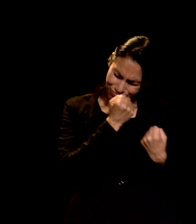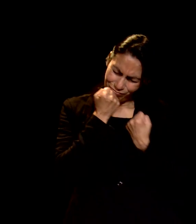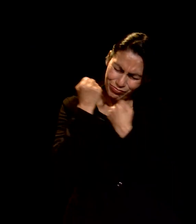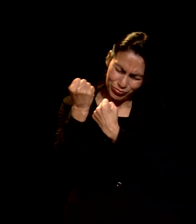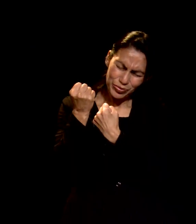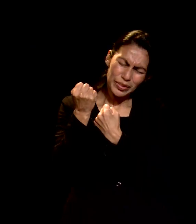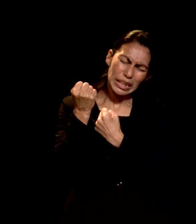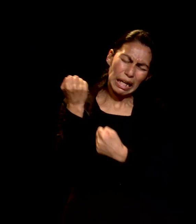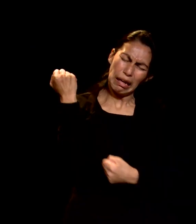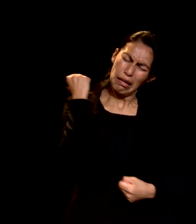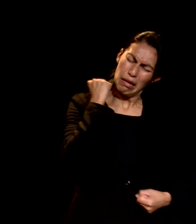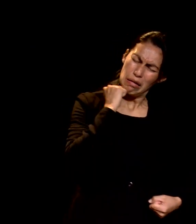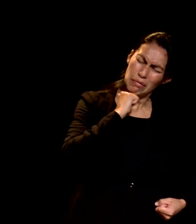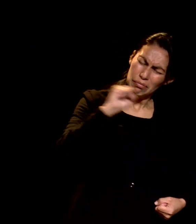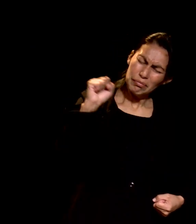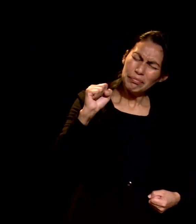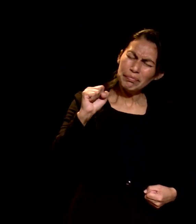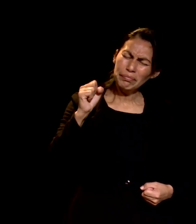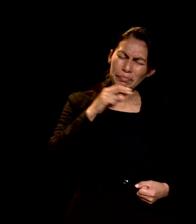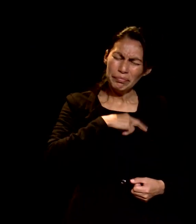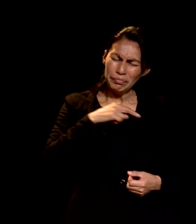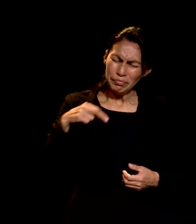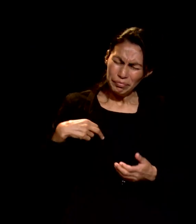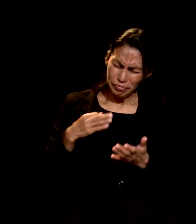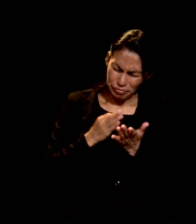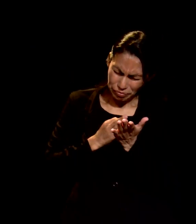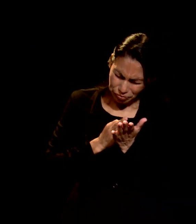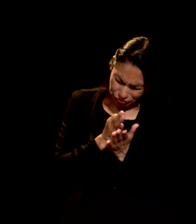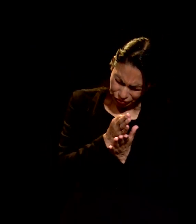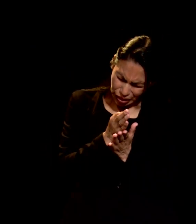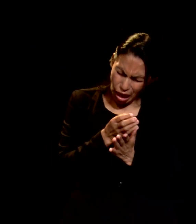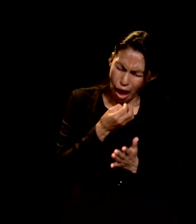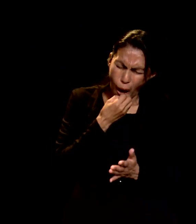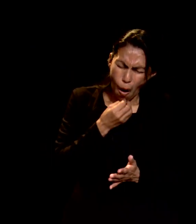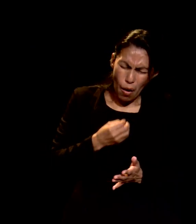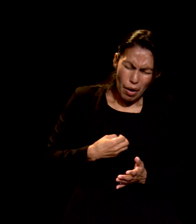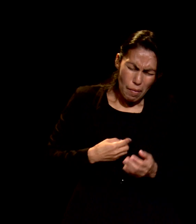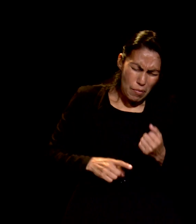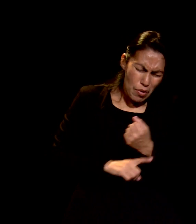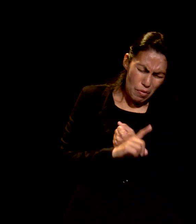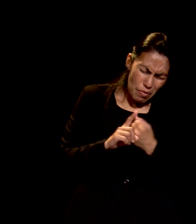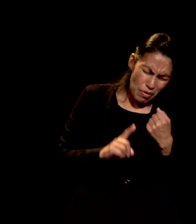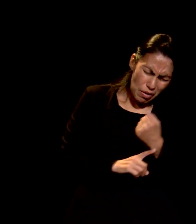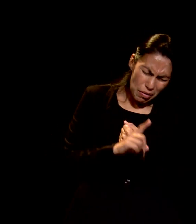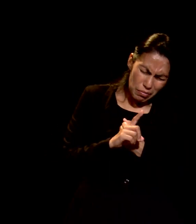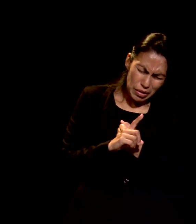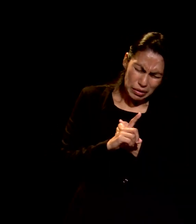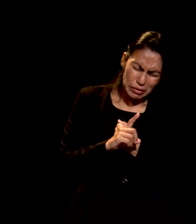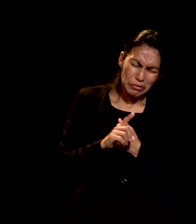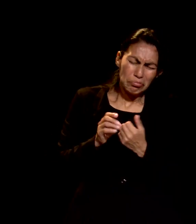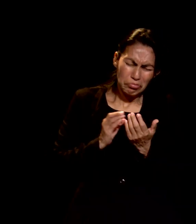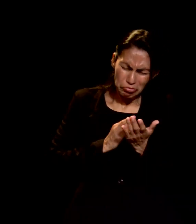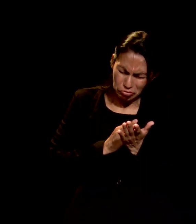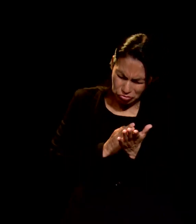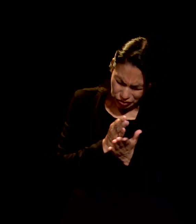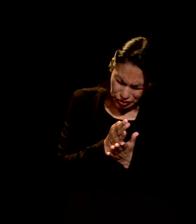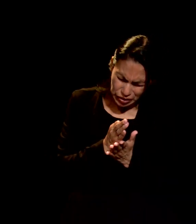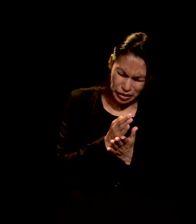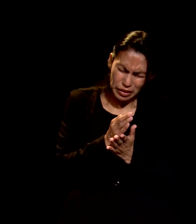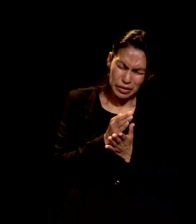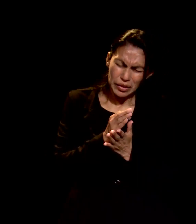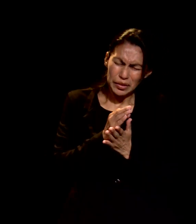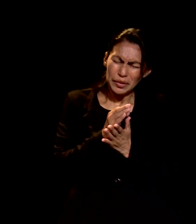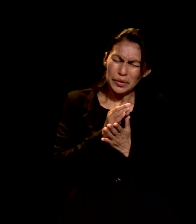capacidad Para mantenernos Firmes En medio De las dificultades Para que nuestro ser